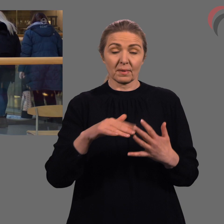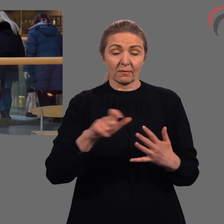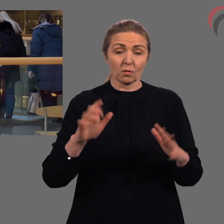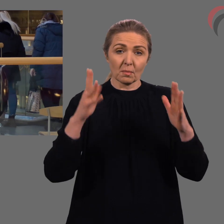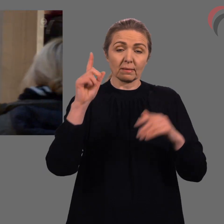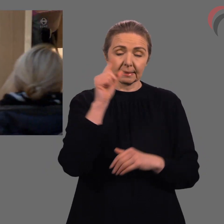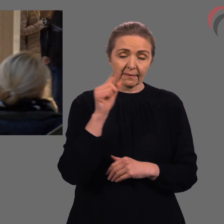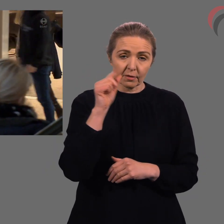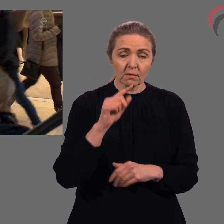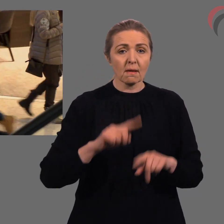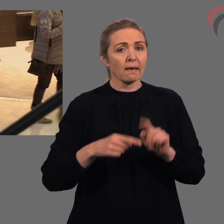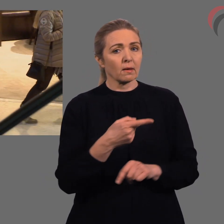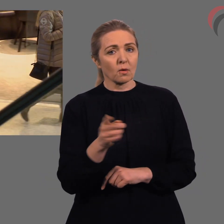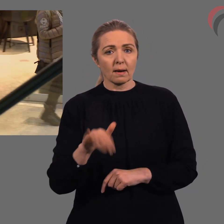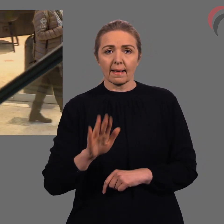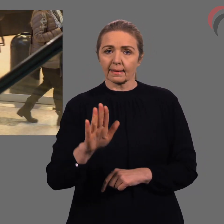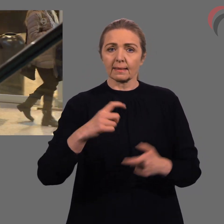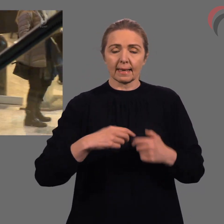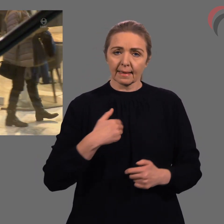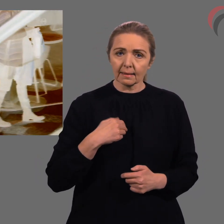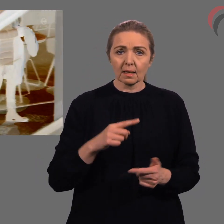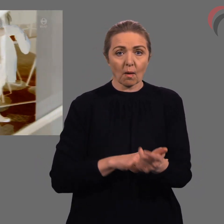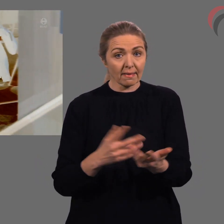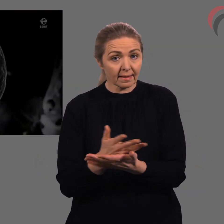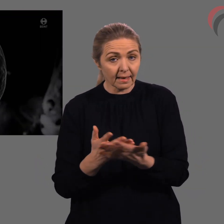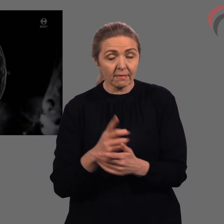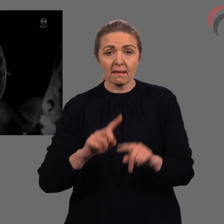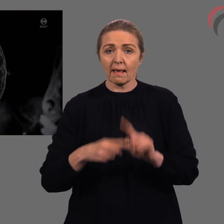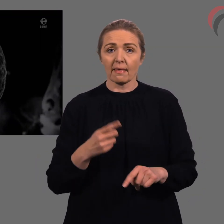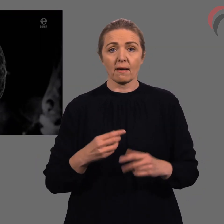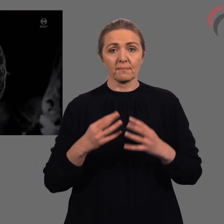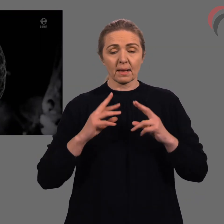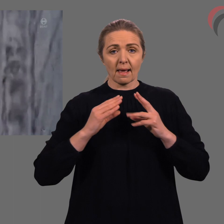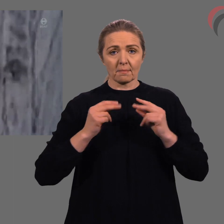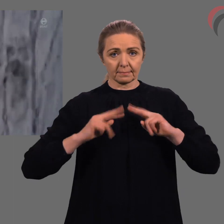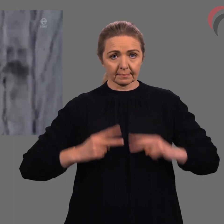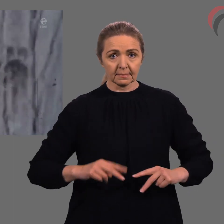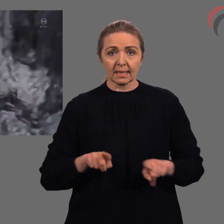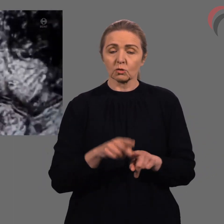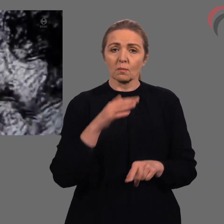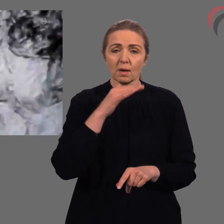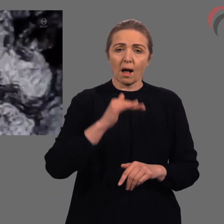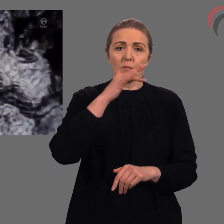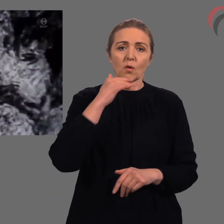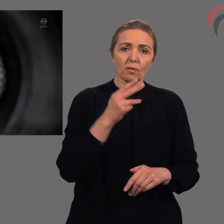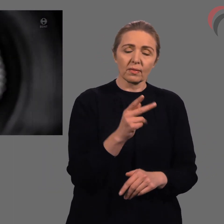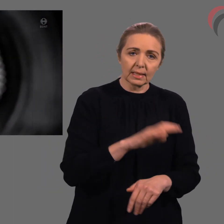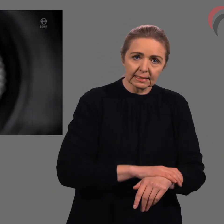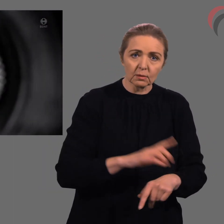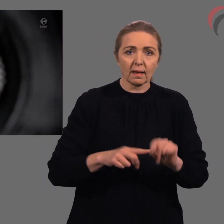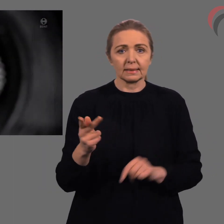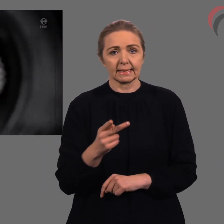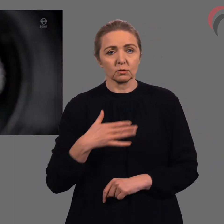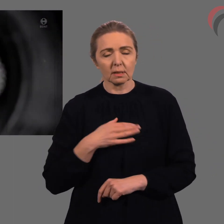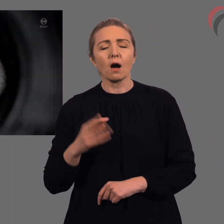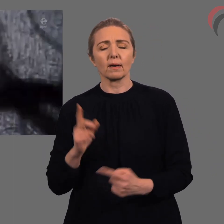til, glími við einkenni tengdum hjarta- og æðakerfi eða efnaskiptavanda á borðið háan blóðþrýsting eða sykursýki, eigi